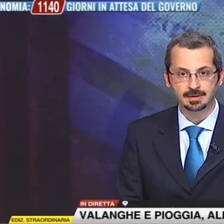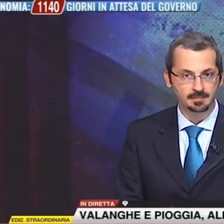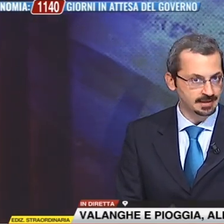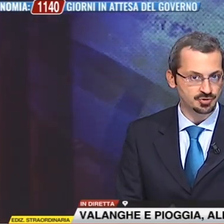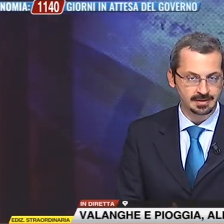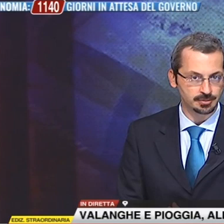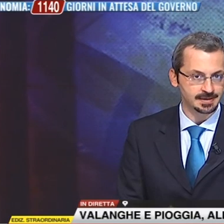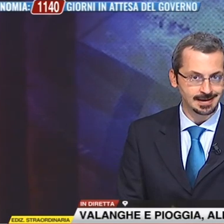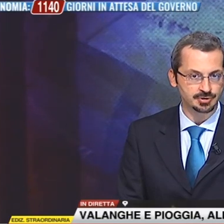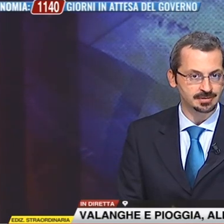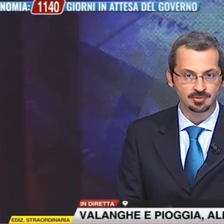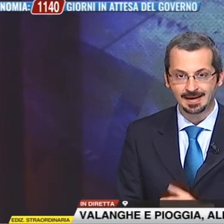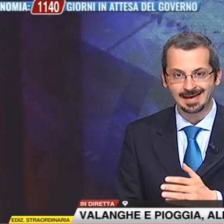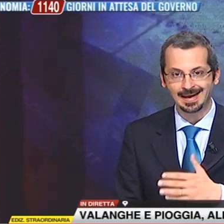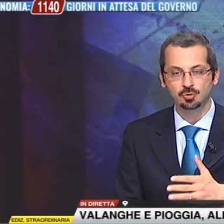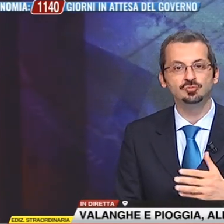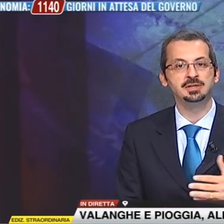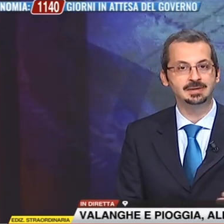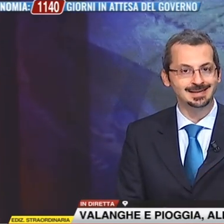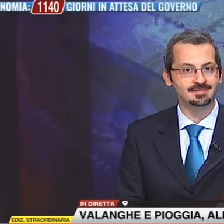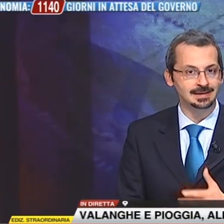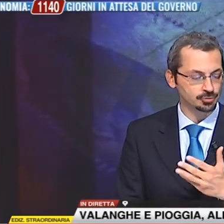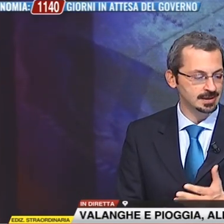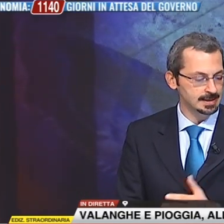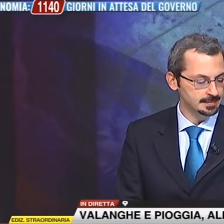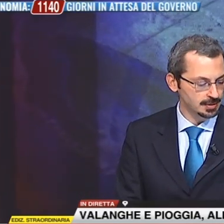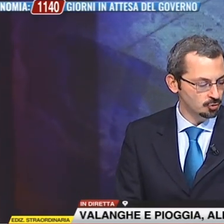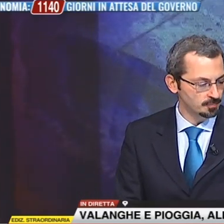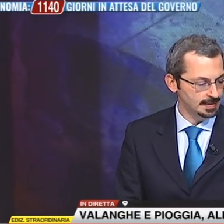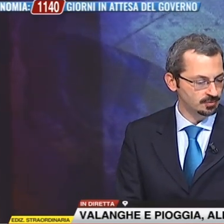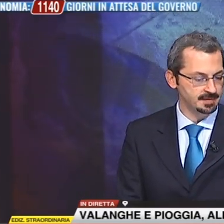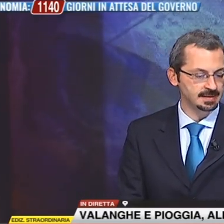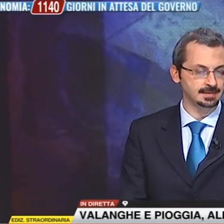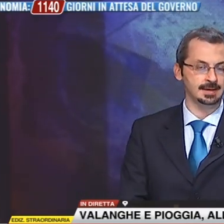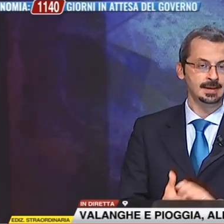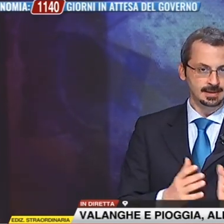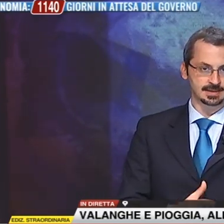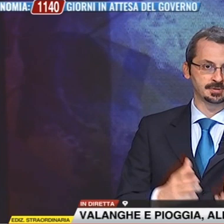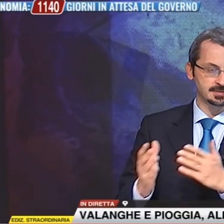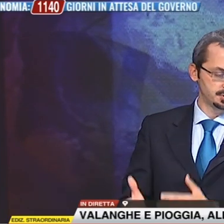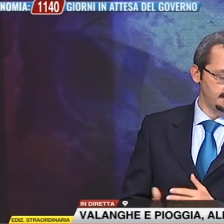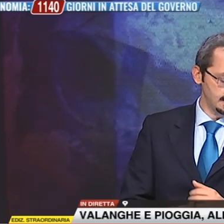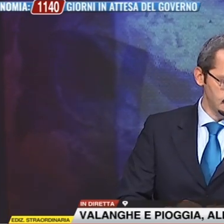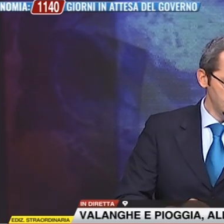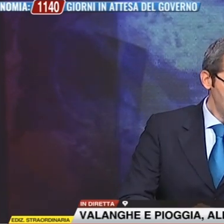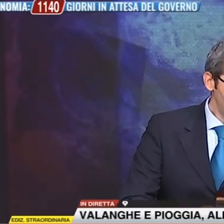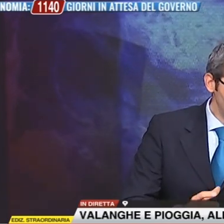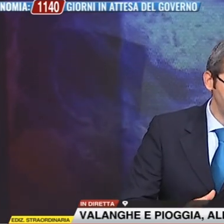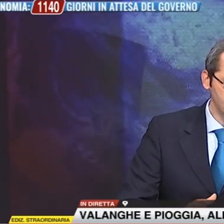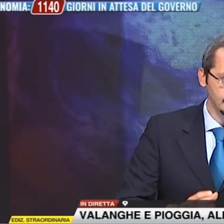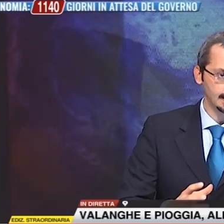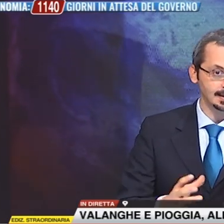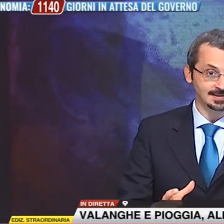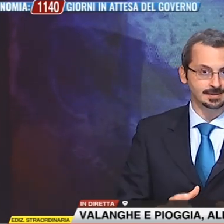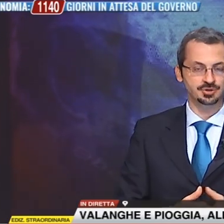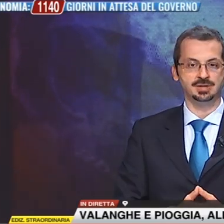Preoccupano le ore del pomeriggio, poi la notte e anche la giornata di domani, è la continuità dell'evento che preoccupa ovviamente sia la protezione civile che ARPA